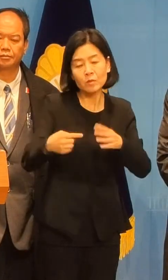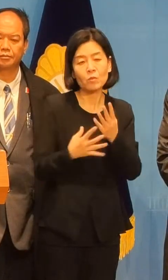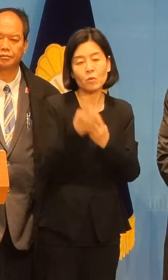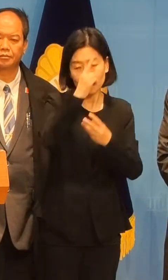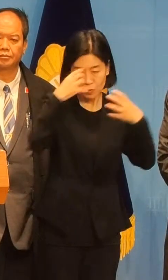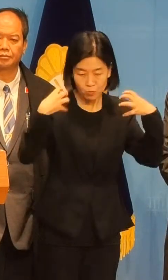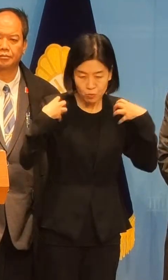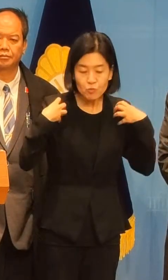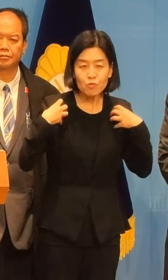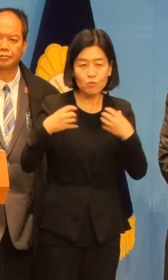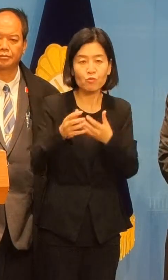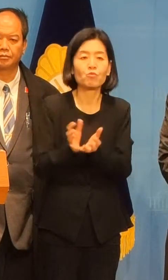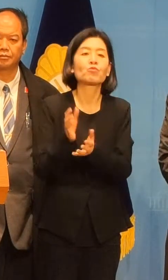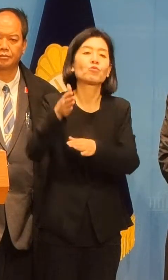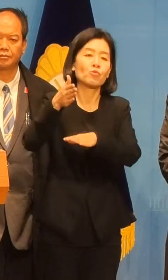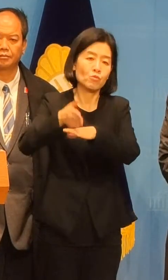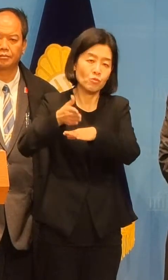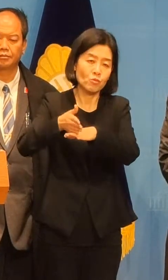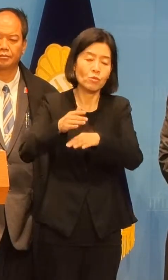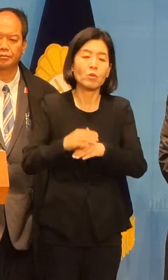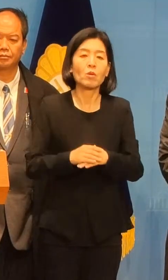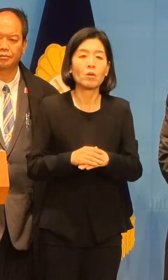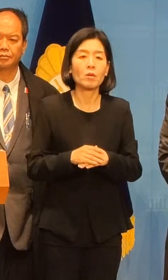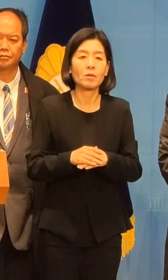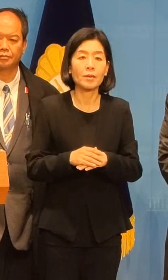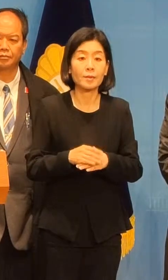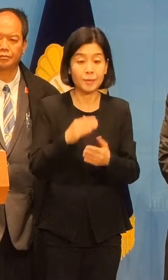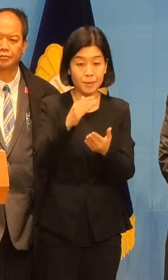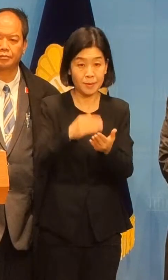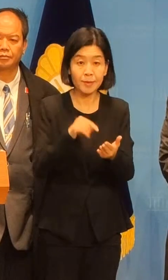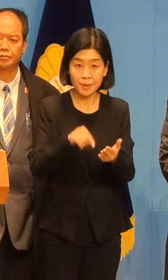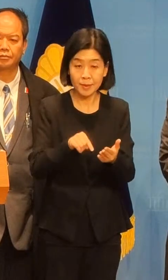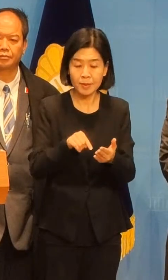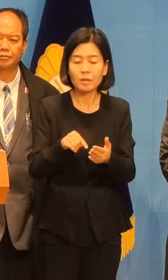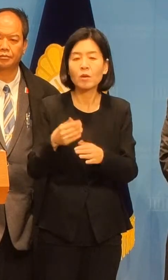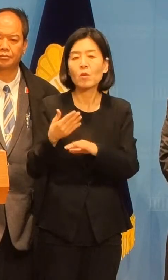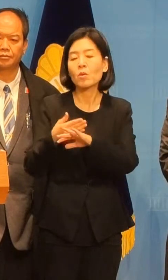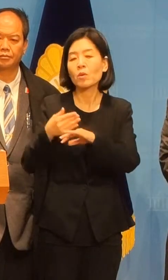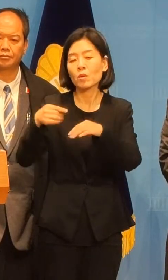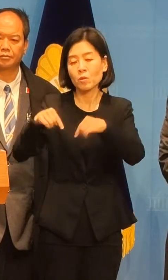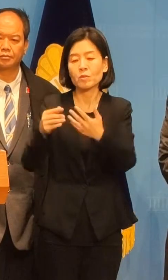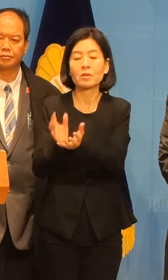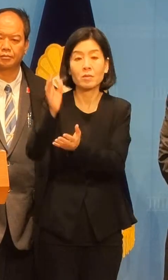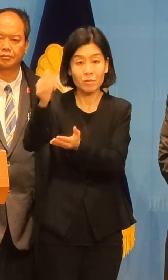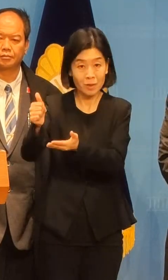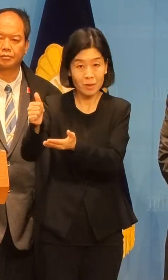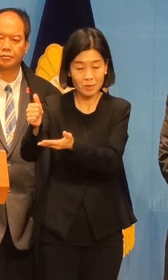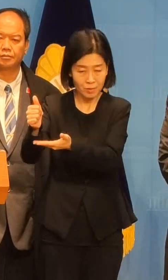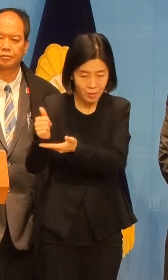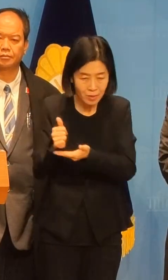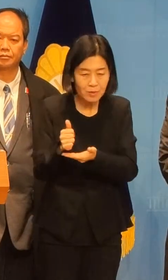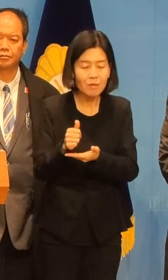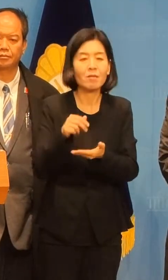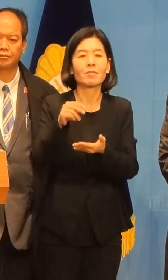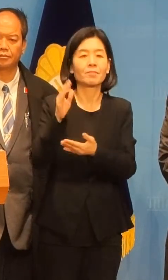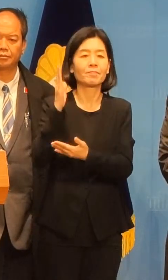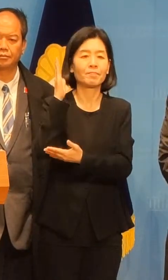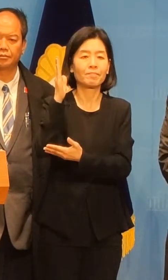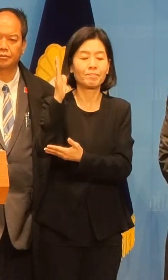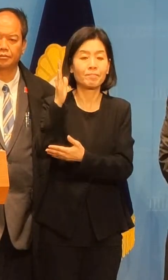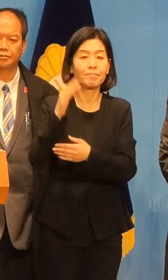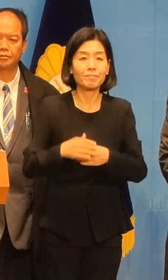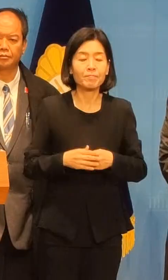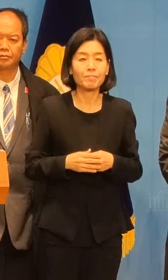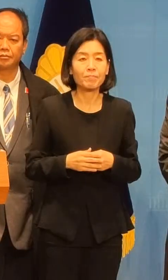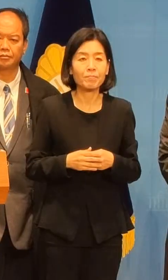드리고 기자회견문은 진마웅 외교부 장관께서 발표를 하시겠습니다.